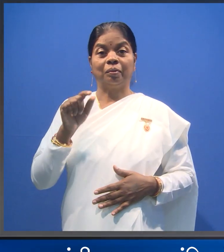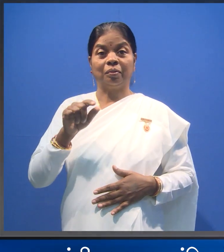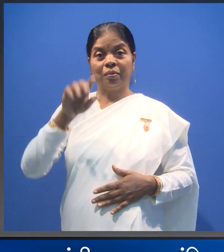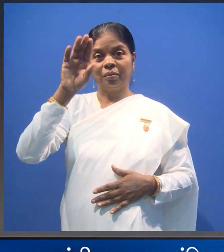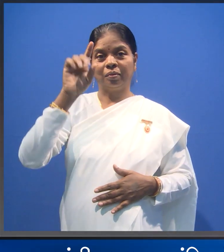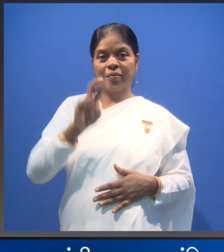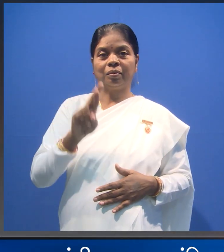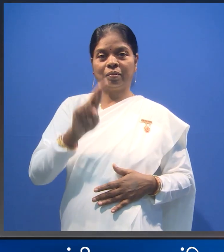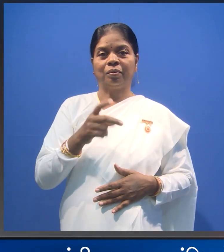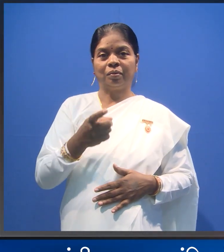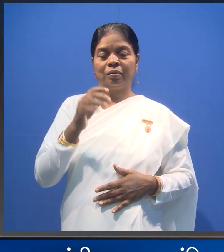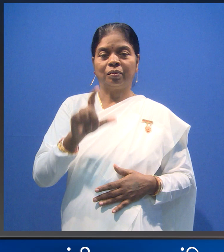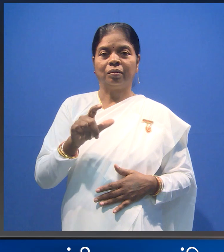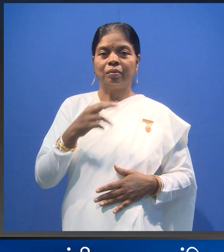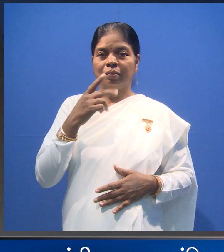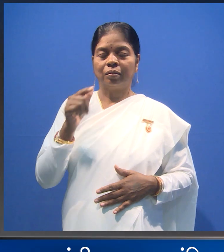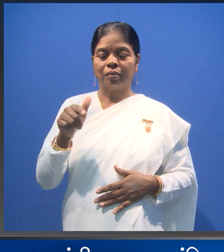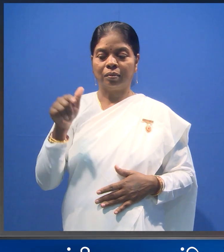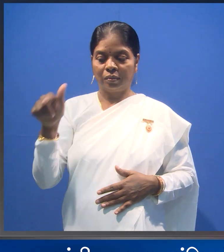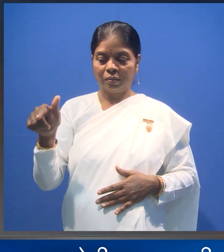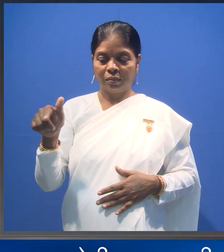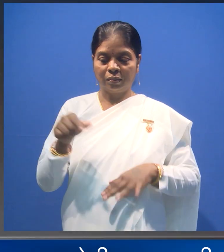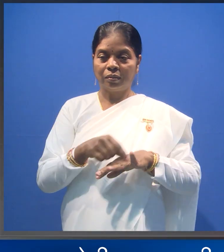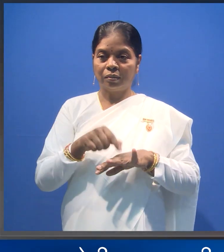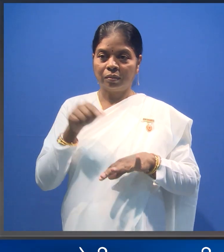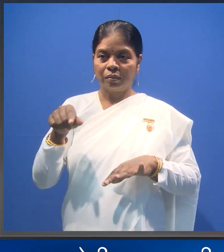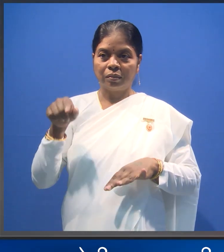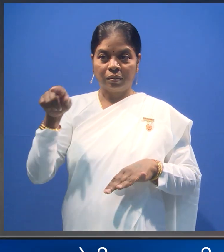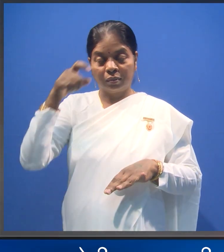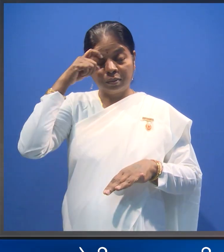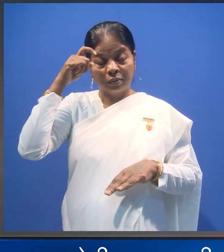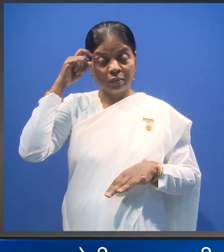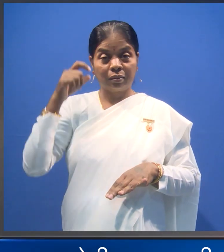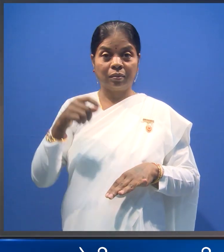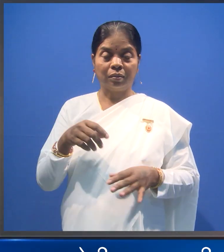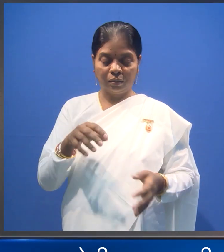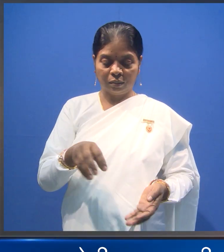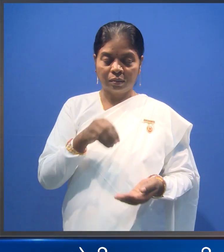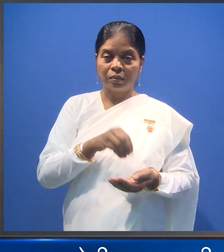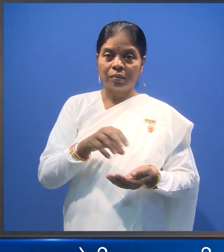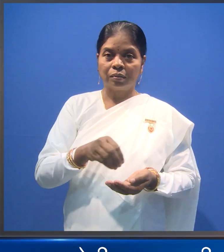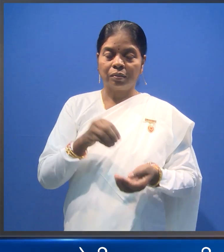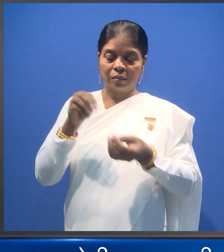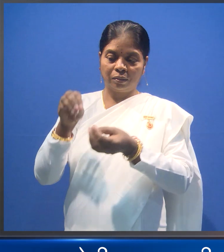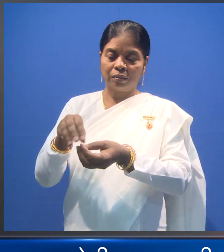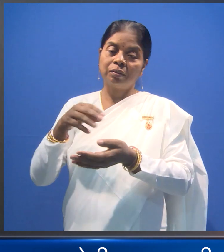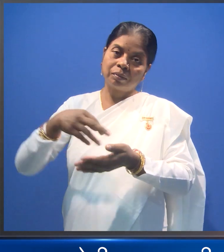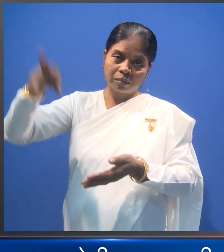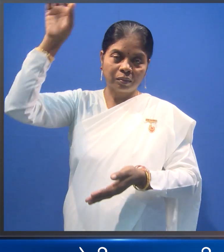सांगितले की हे हिरे जर तुमच्या उपयोगी पडत असतील तर तुम्ही ते घेऊन